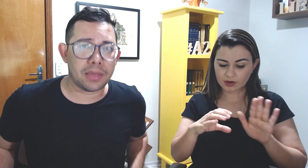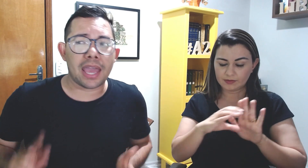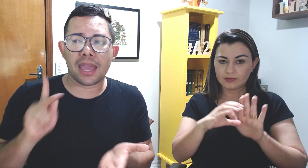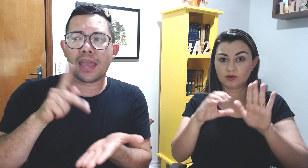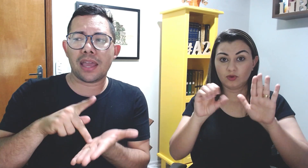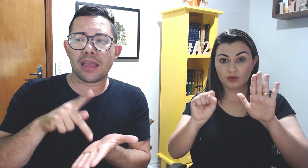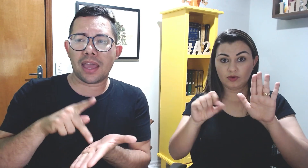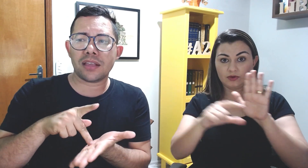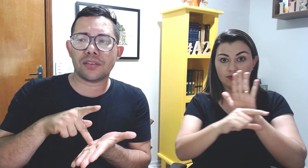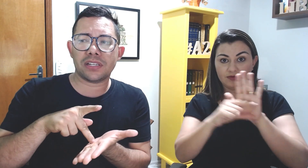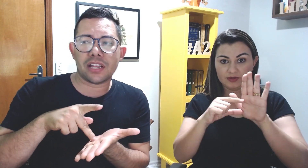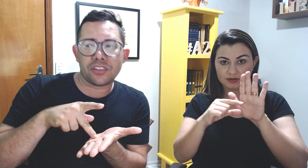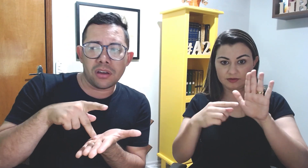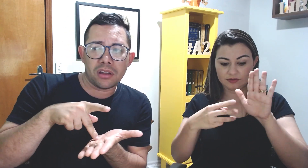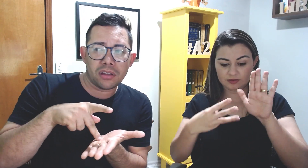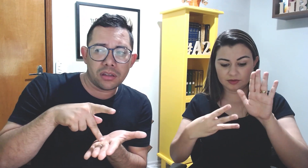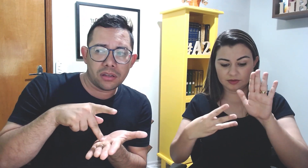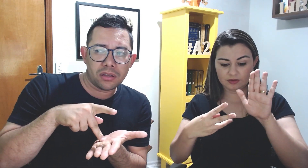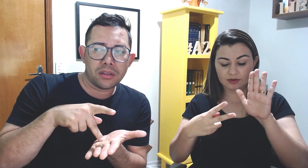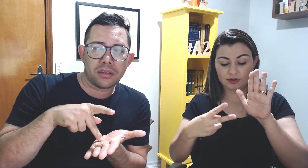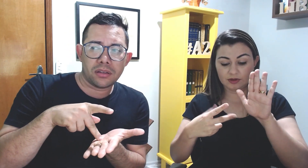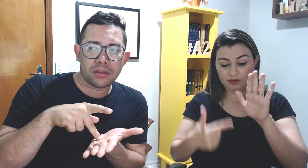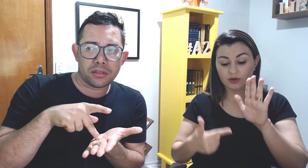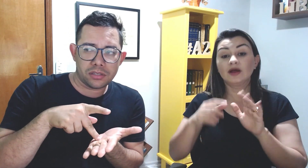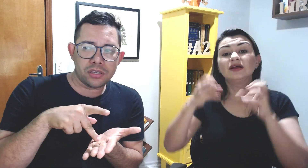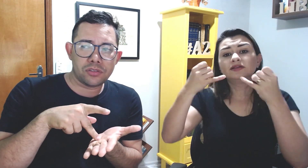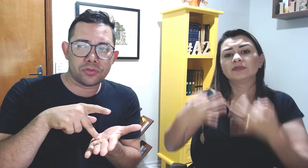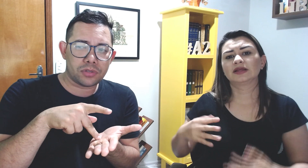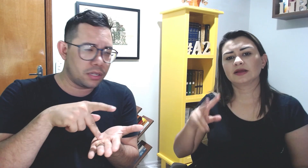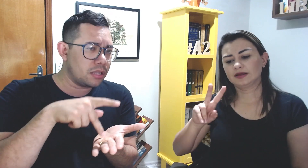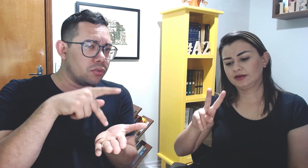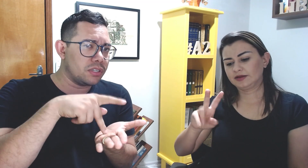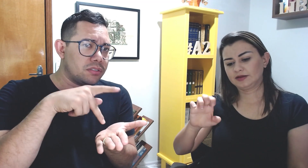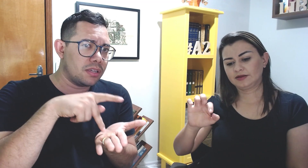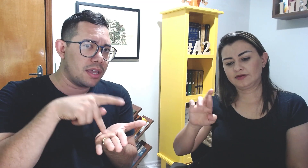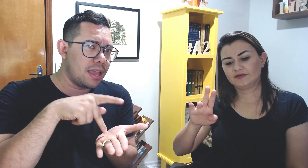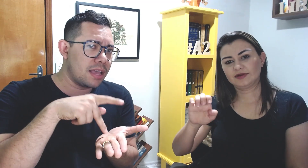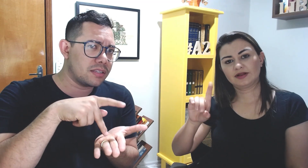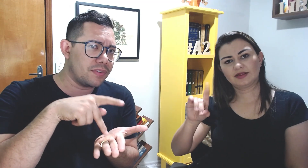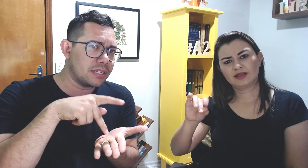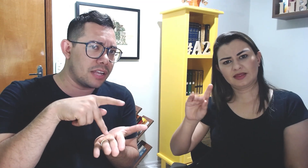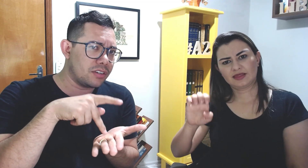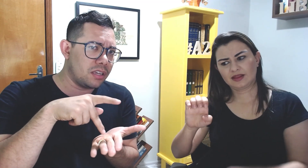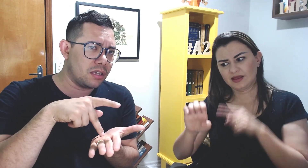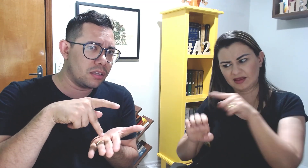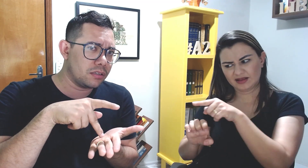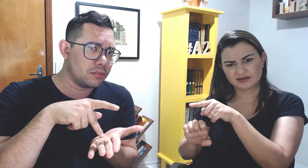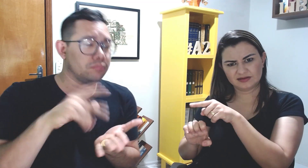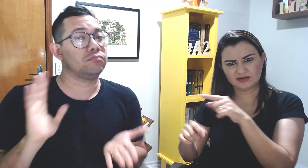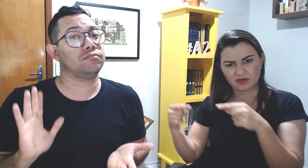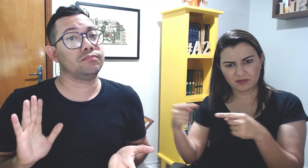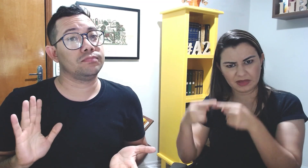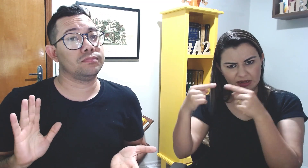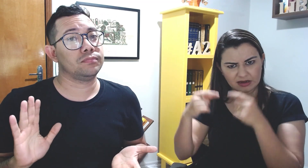essa? É essa verdade aqui, ó. Isso, 32. Essa é a verdade aqui.